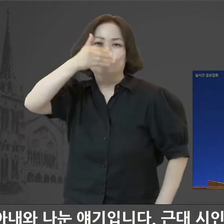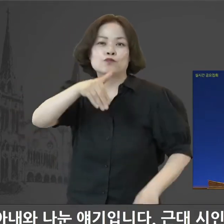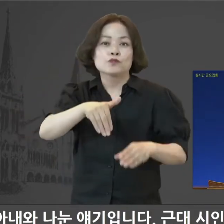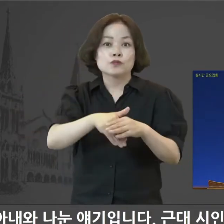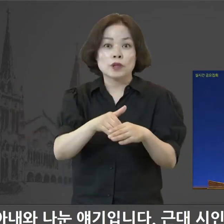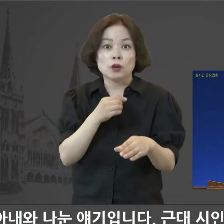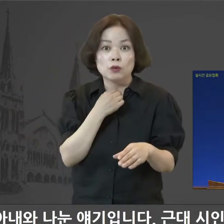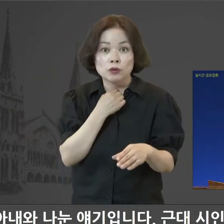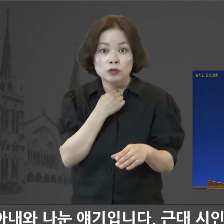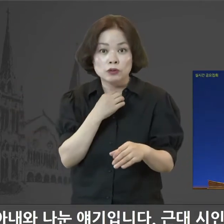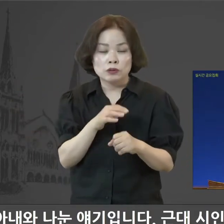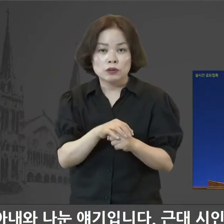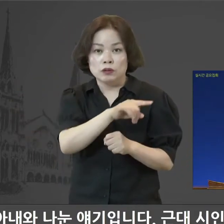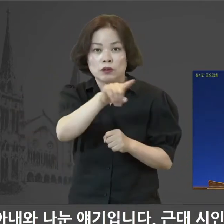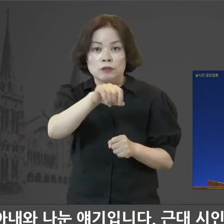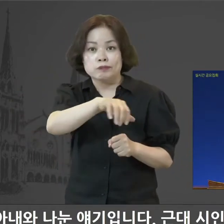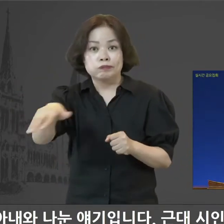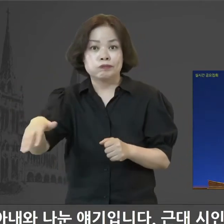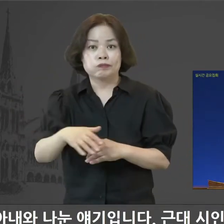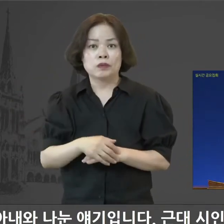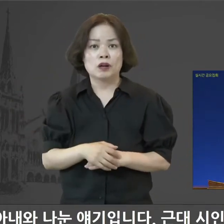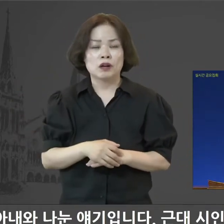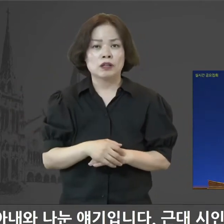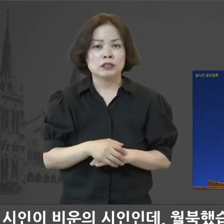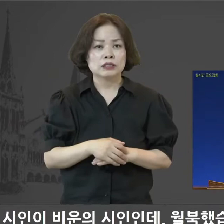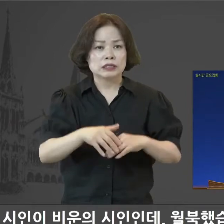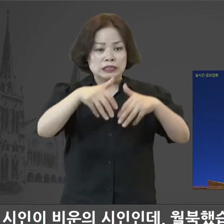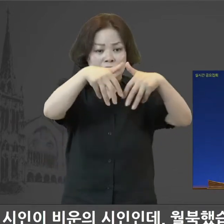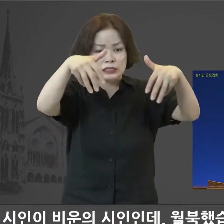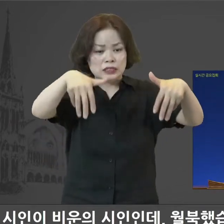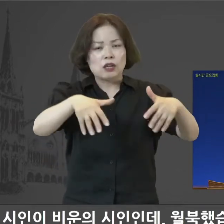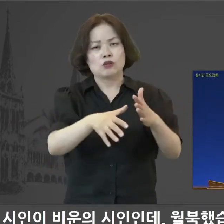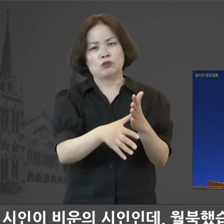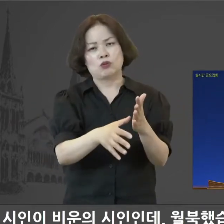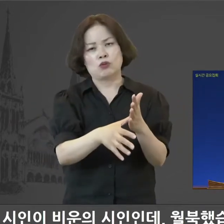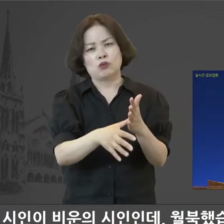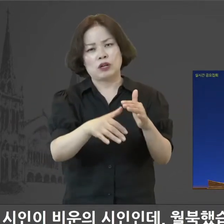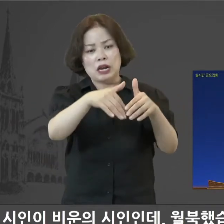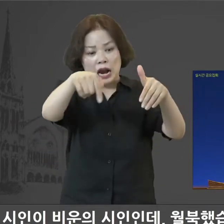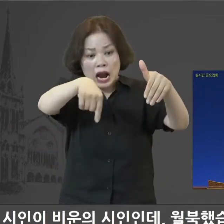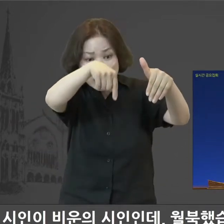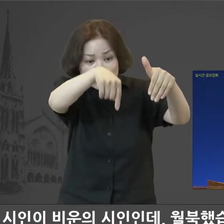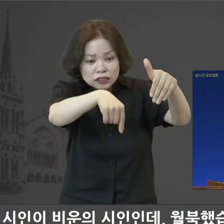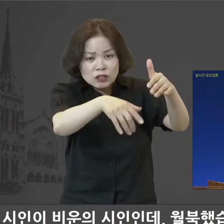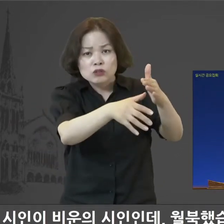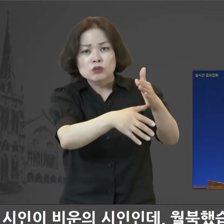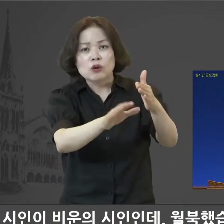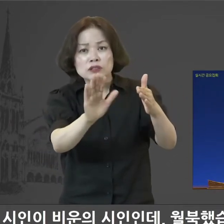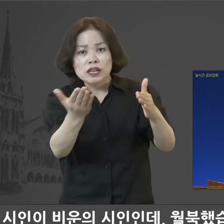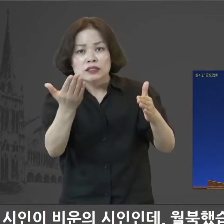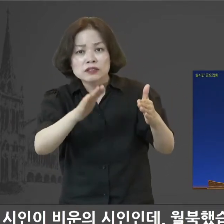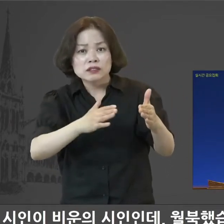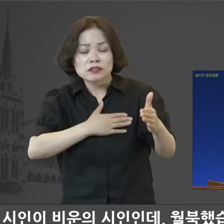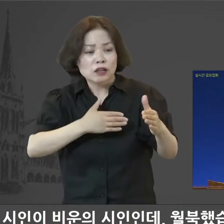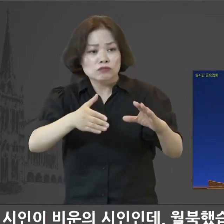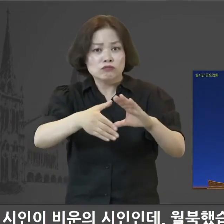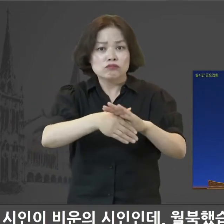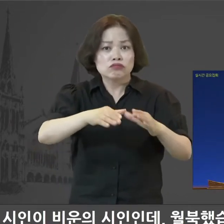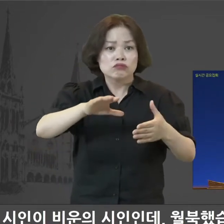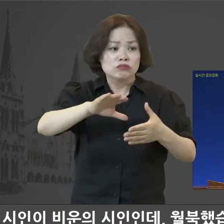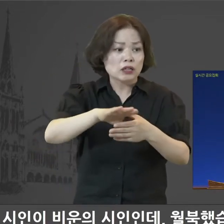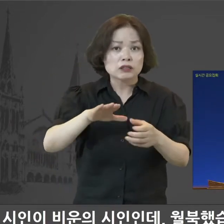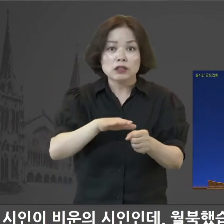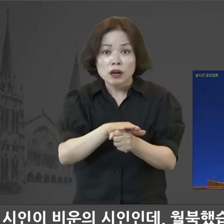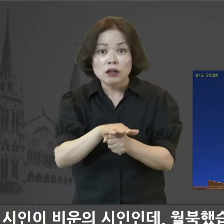싶어 이랬더니 숙청해 버립니다. 체제의 도구가 돼, 체제 선전의 도구가 돼야 되는데 난 문학 자체를